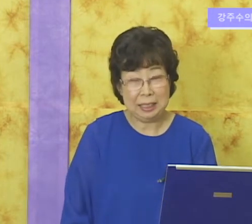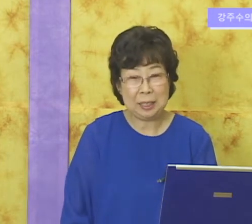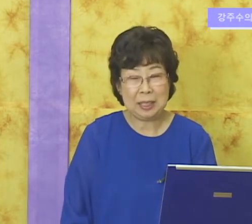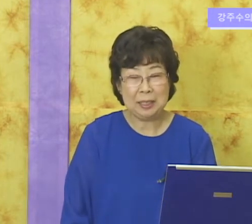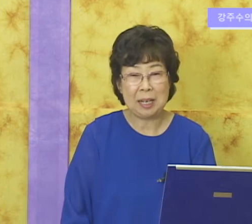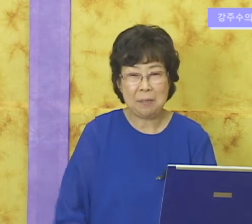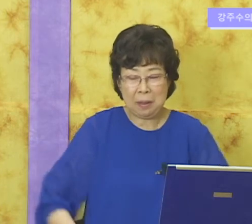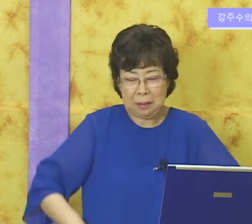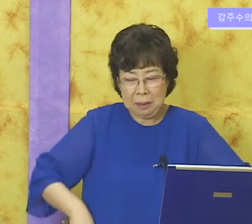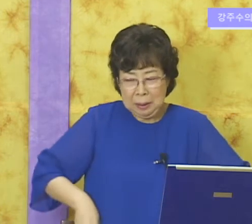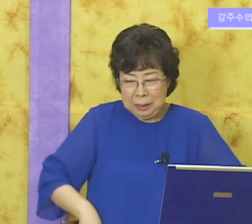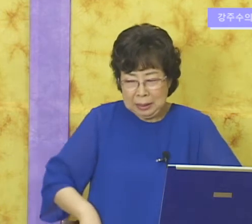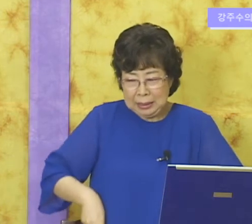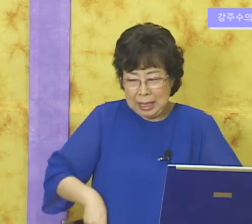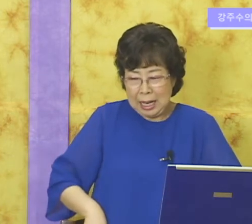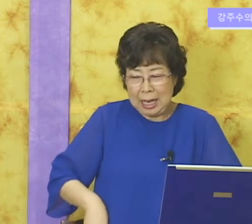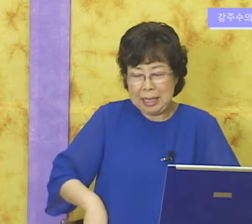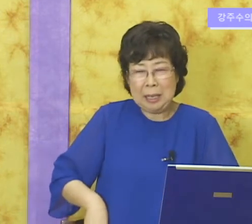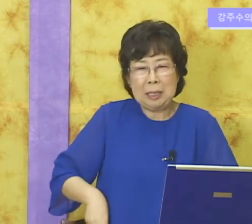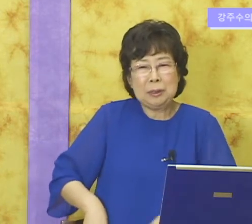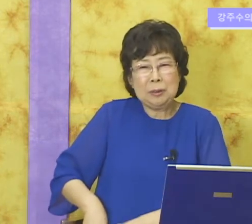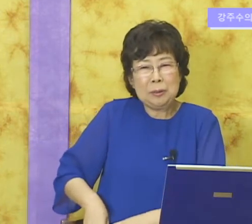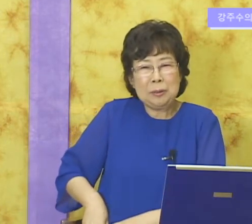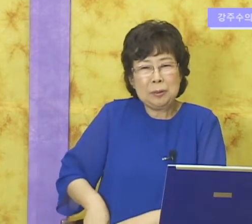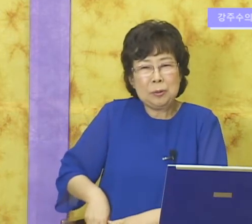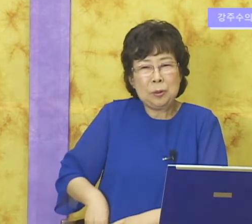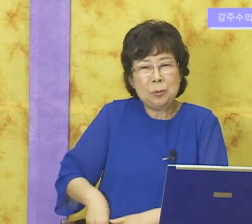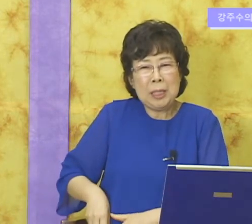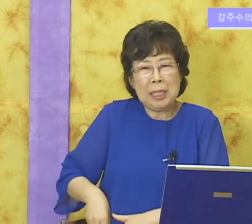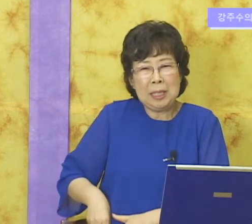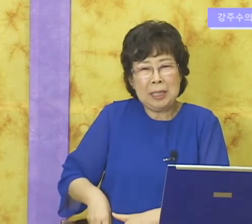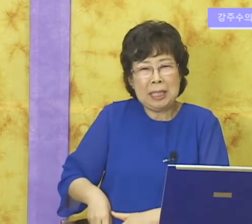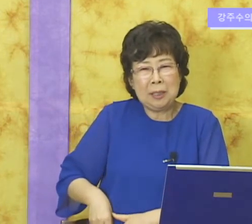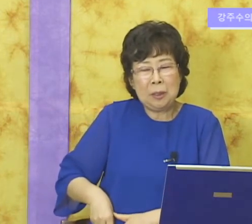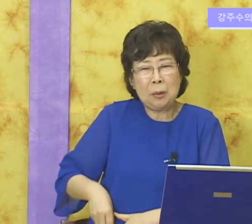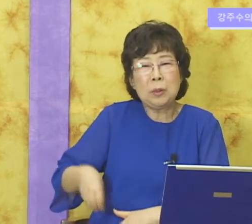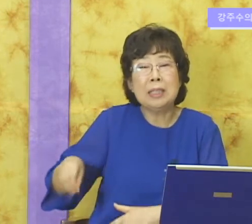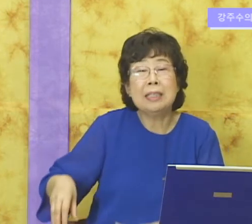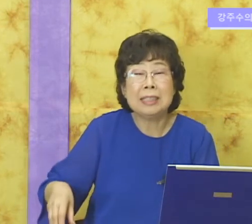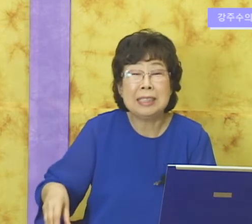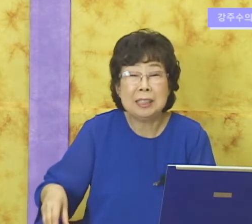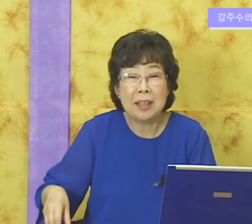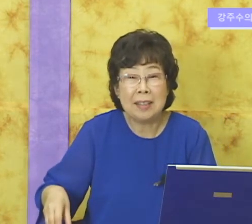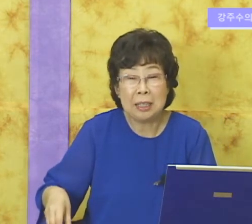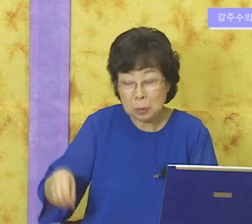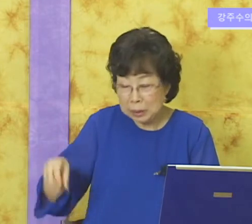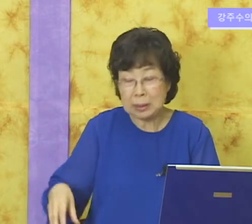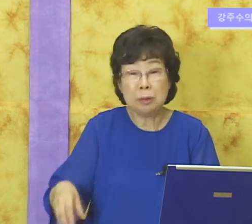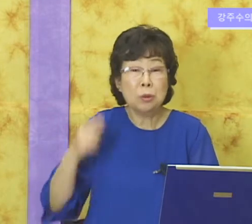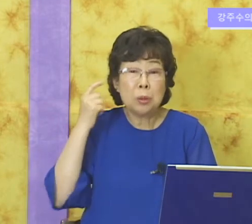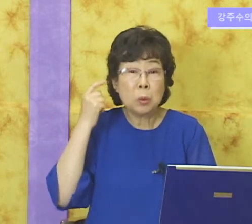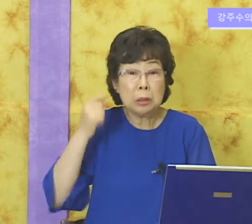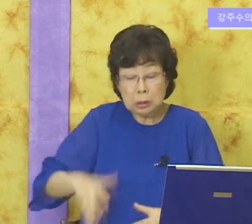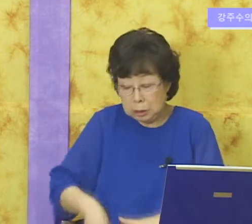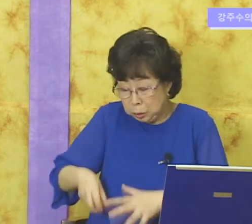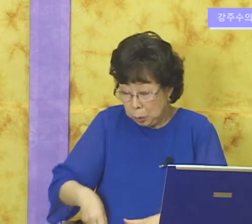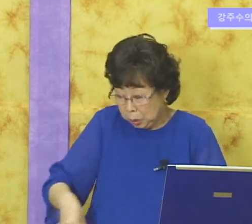이렇게 들어가면 어쩌다가 이렇게 주머니에서 동전 떨어지죠. 예, 동전 떨어지면 우리는 동전 떨어지는 소리